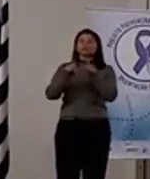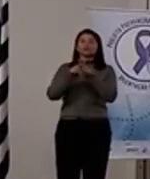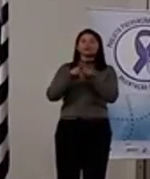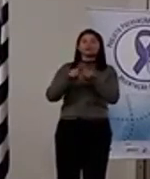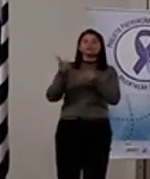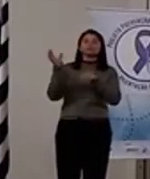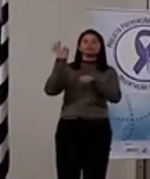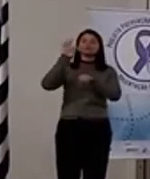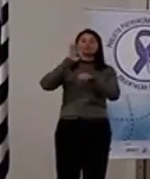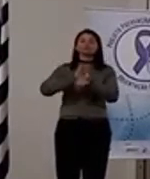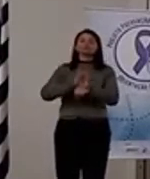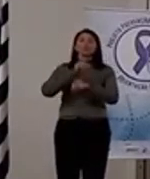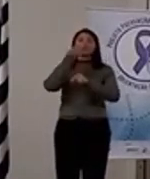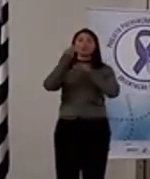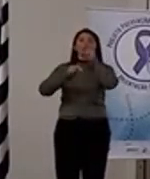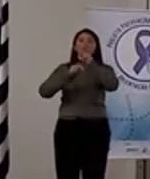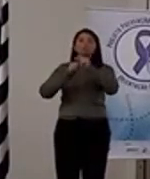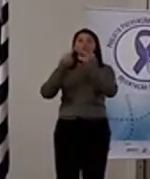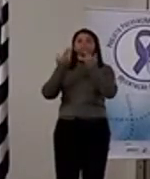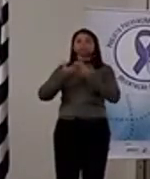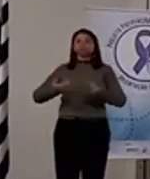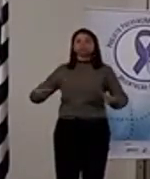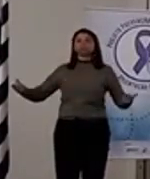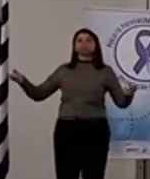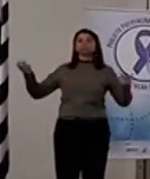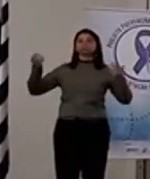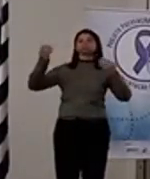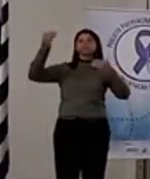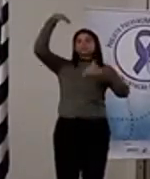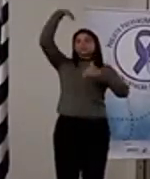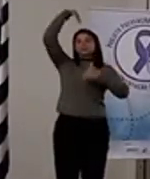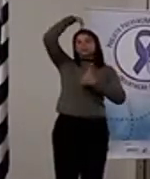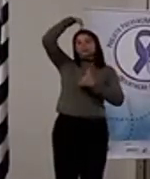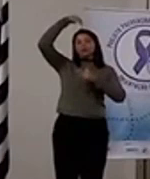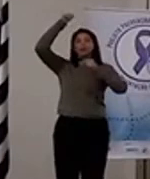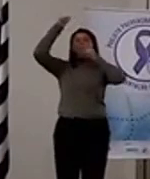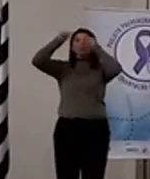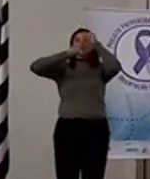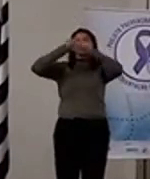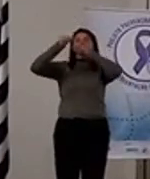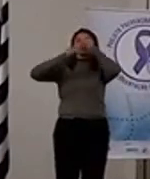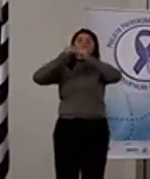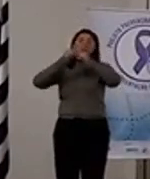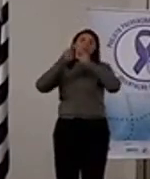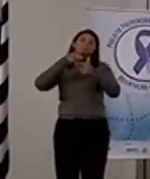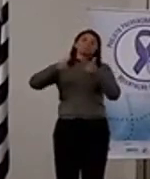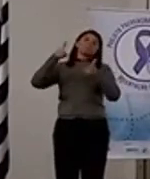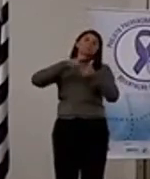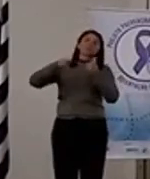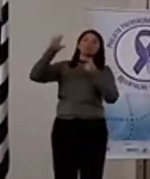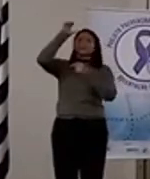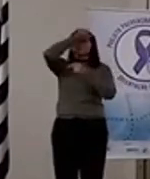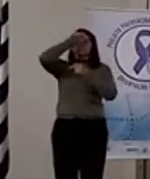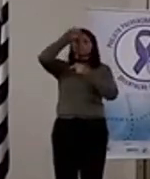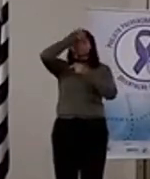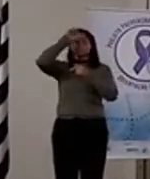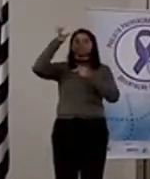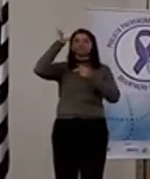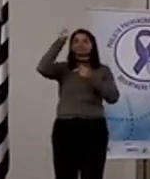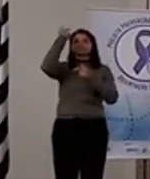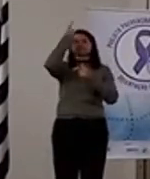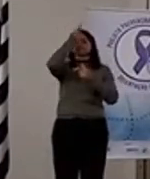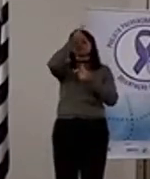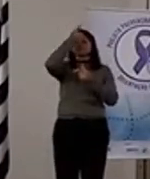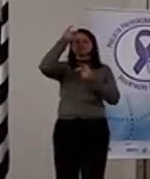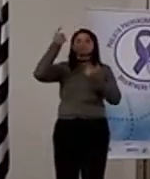tumor também em outras regiões do sistema nervoso central, eles podem ter problemas de aprendizado, autismo, TDAH, certo?